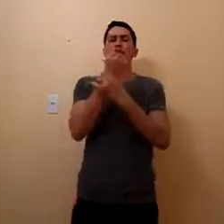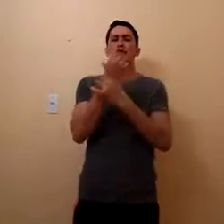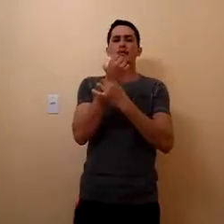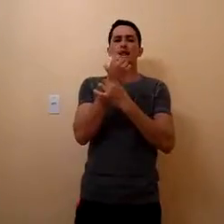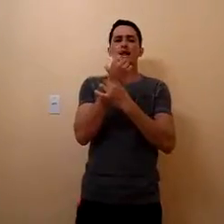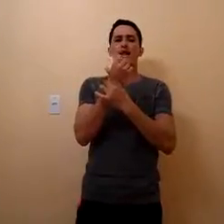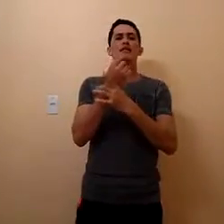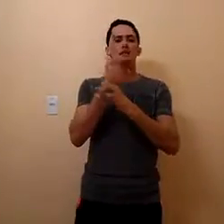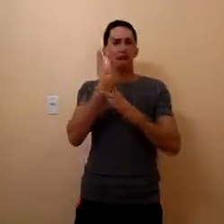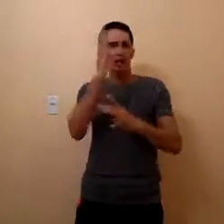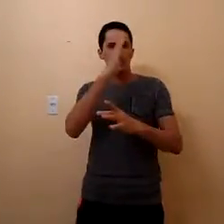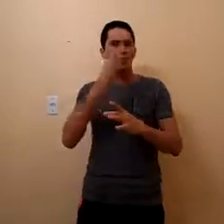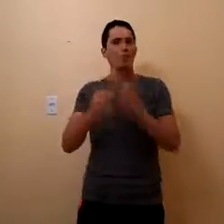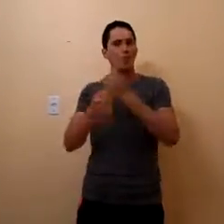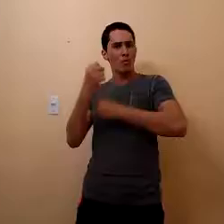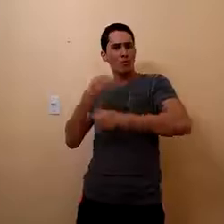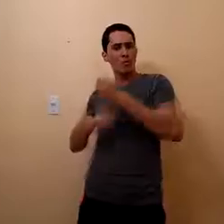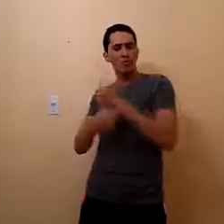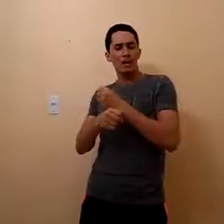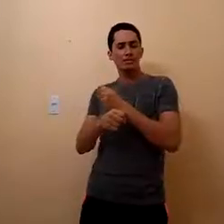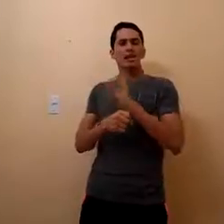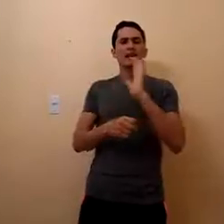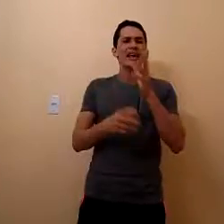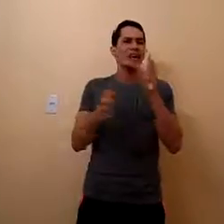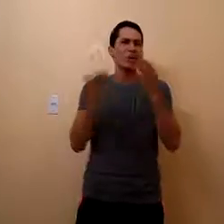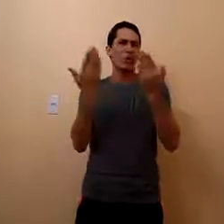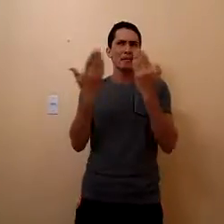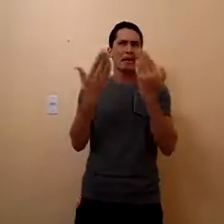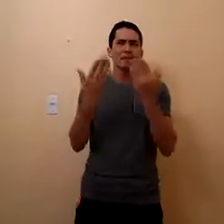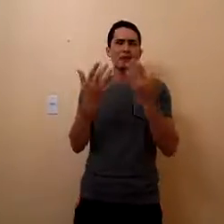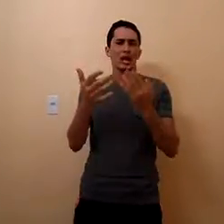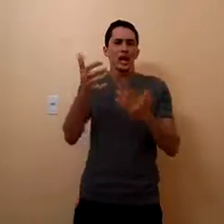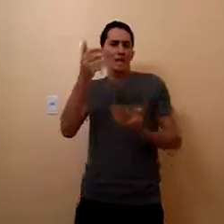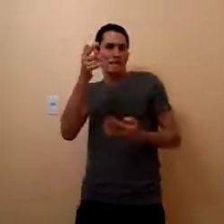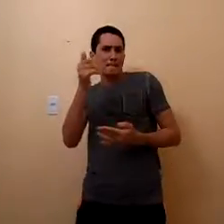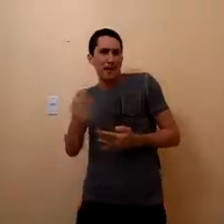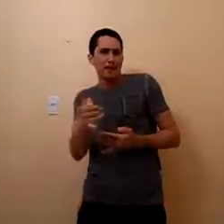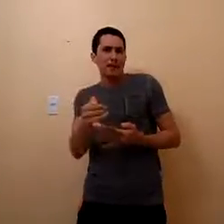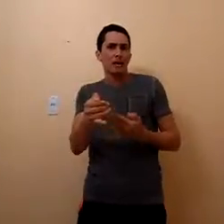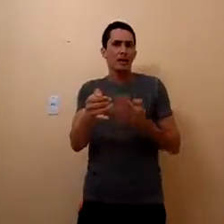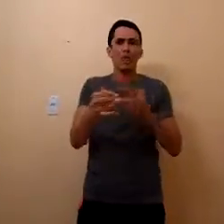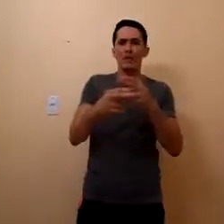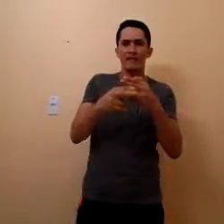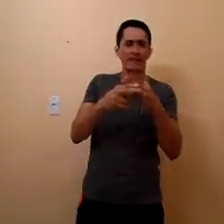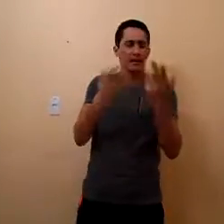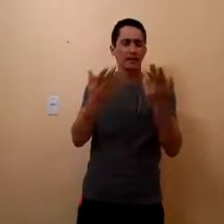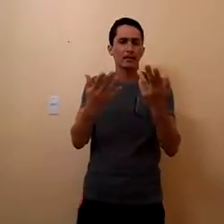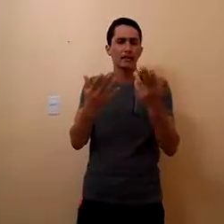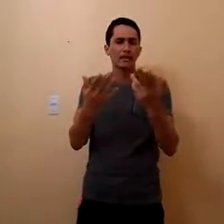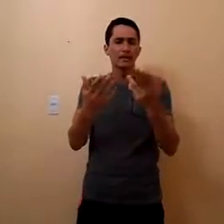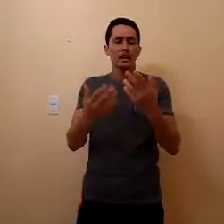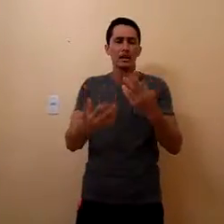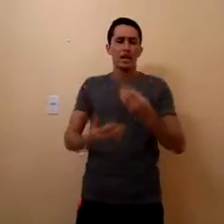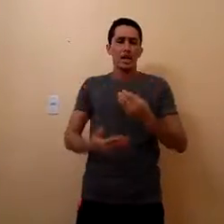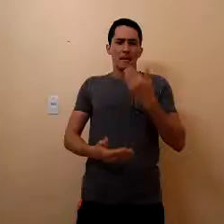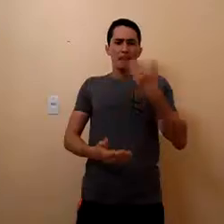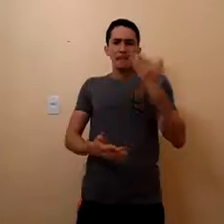ano passado. É a mesma coisa de uma arma de fogo ou qualquer uma arma letal, porque vai tirar a vida de uma pessoa inocente,